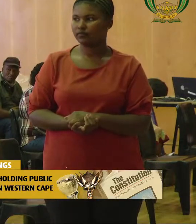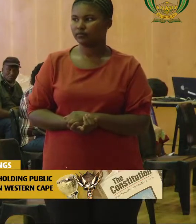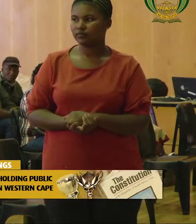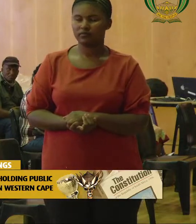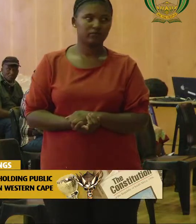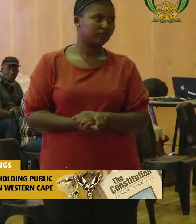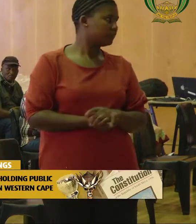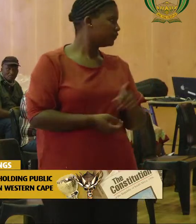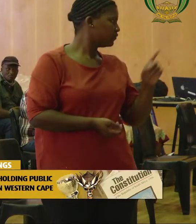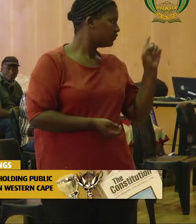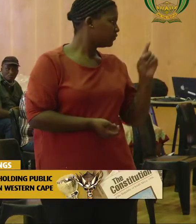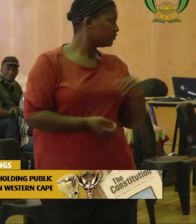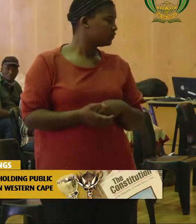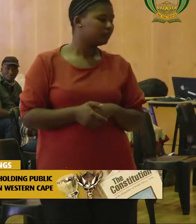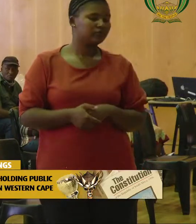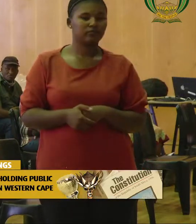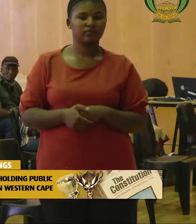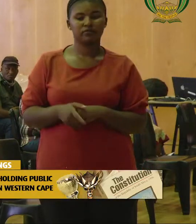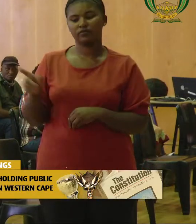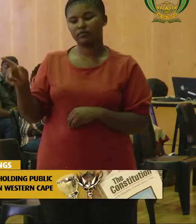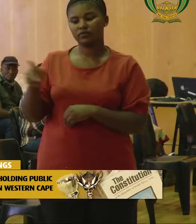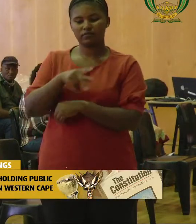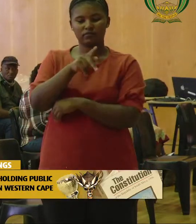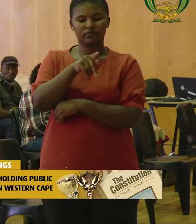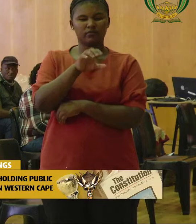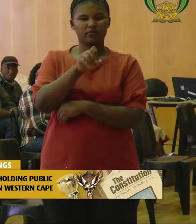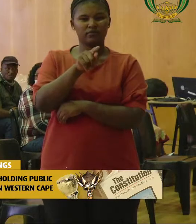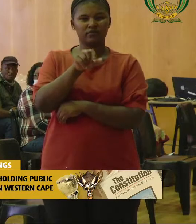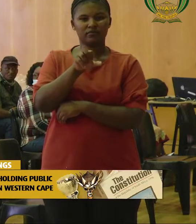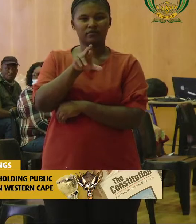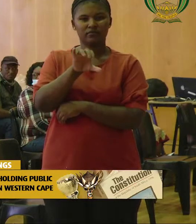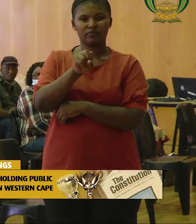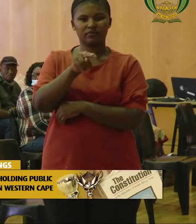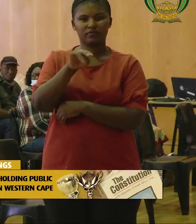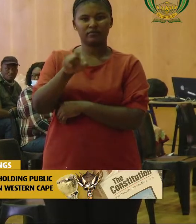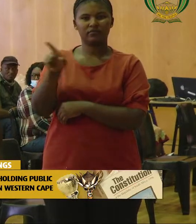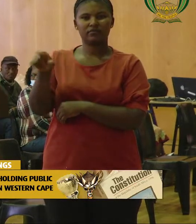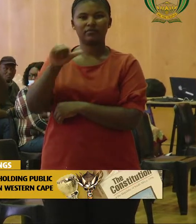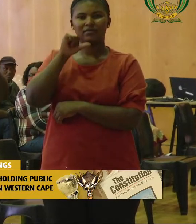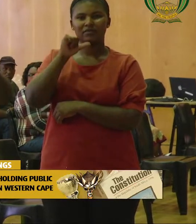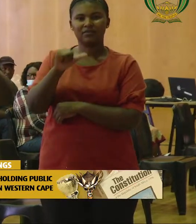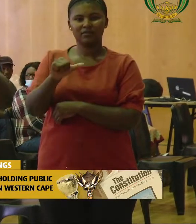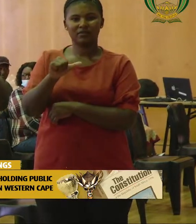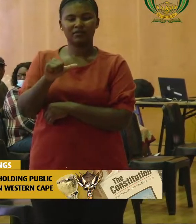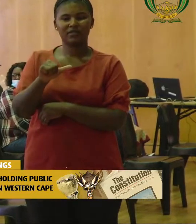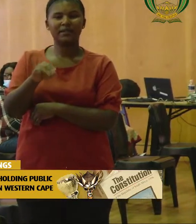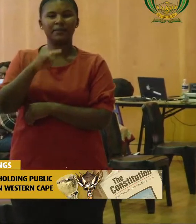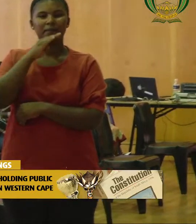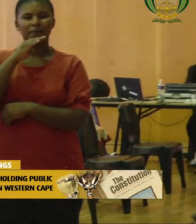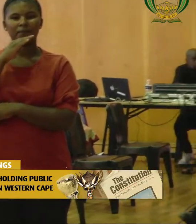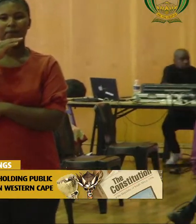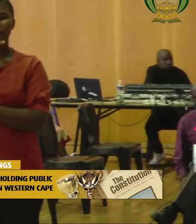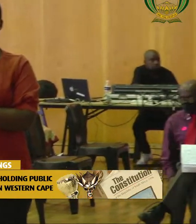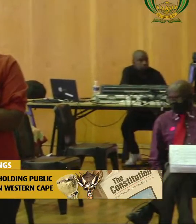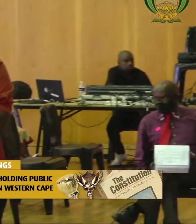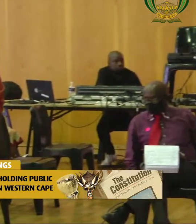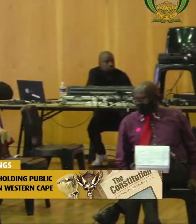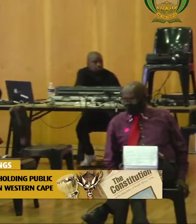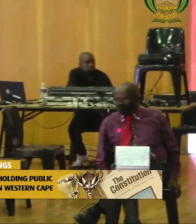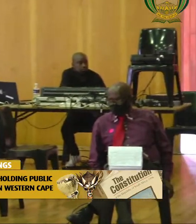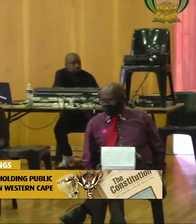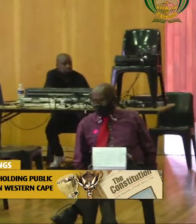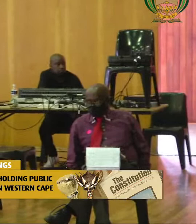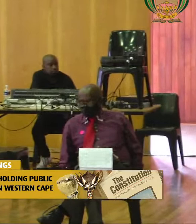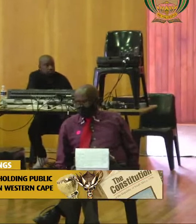The part where Mr. Peterson says the stairs why the horn means that you are being led from